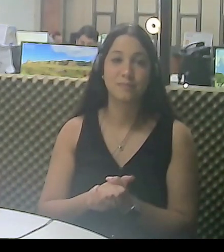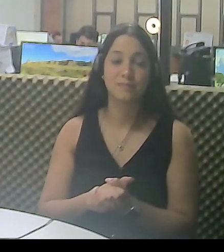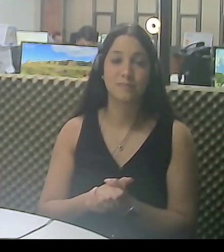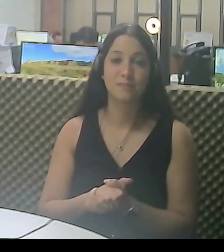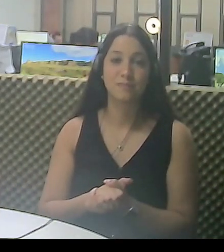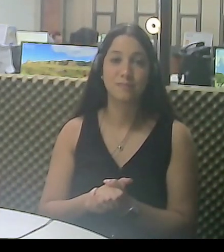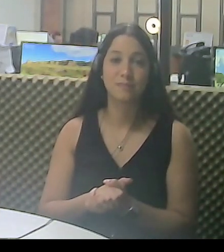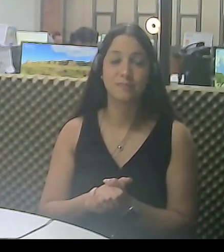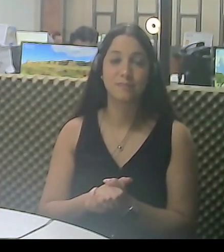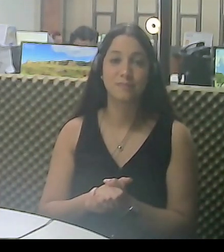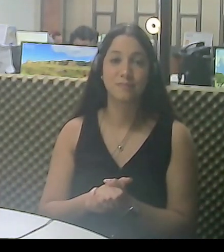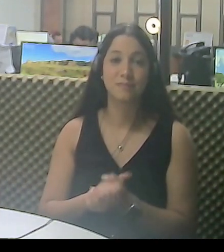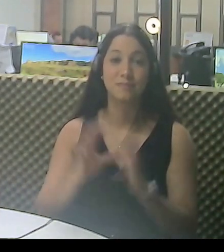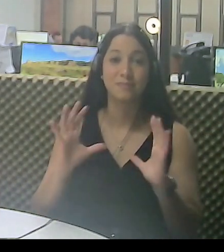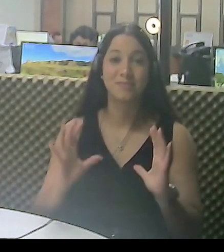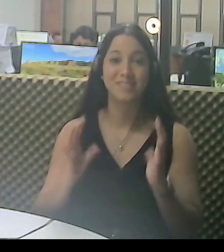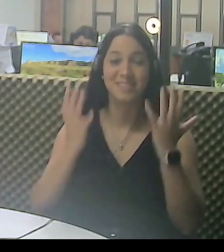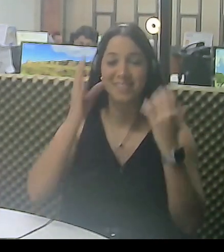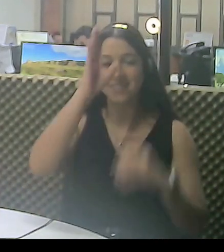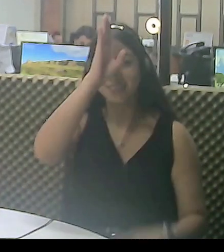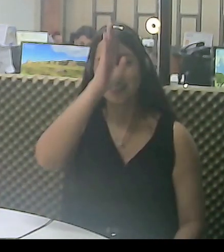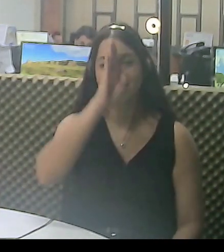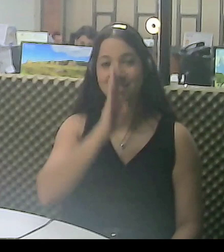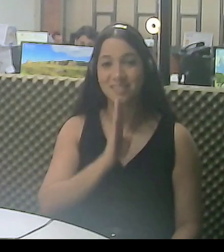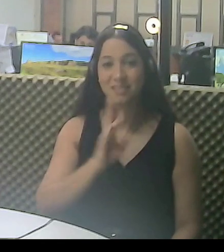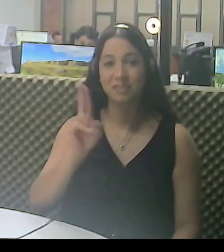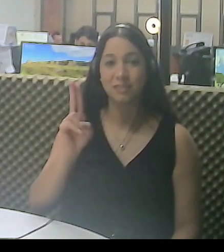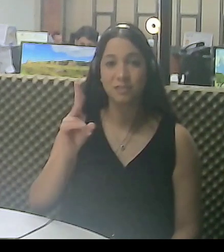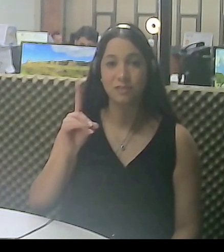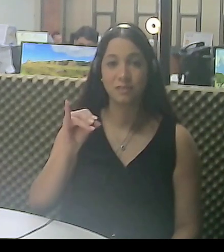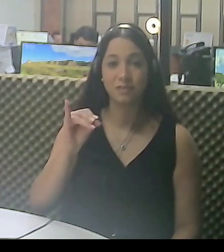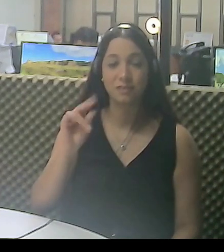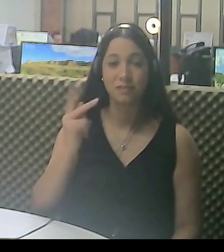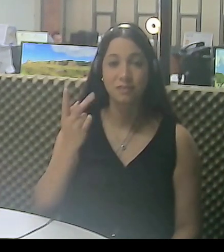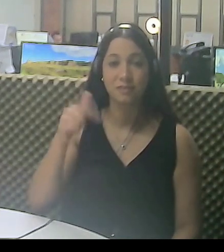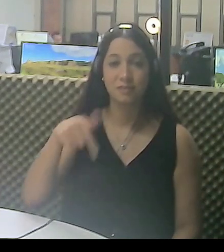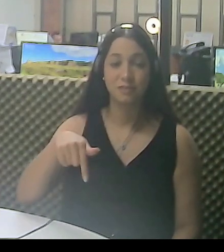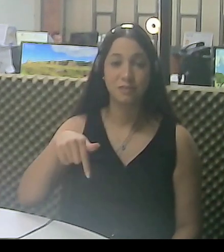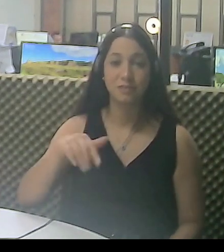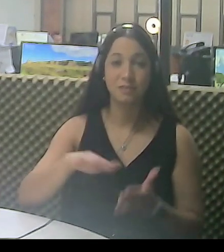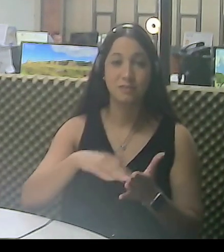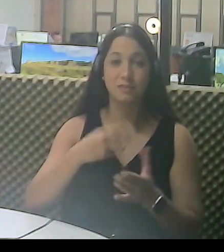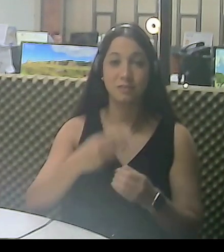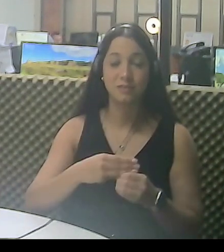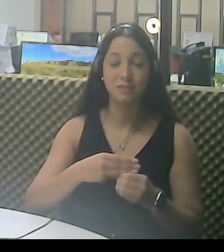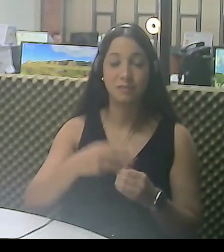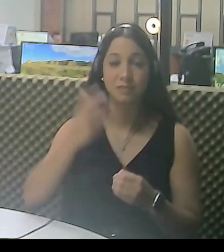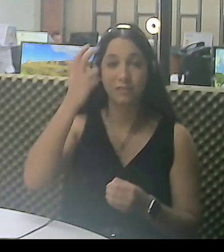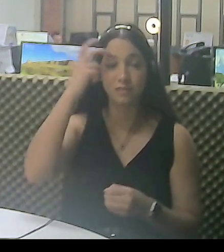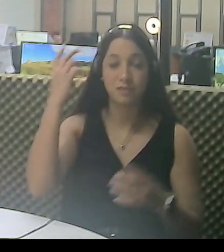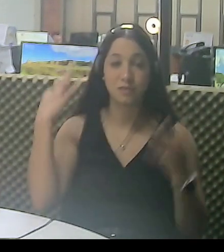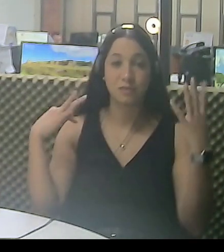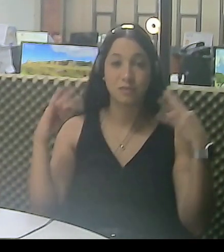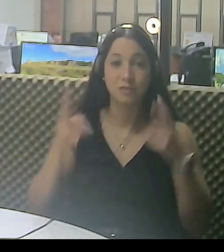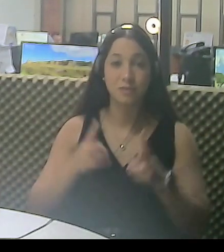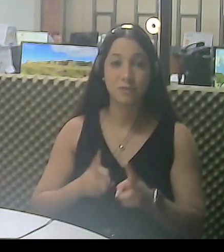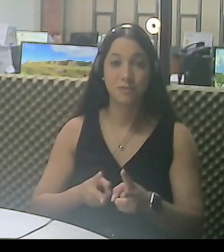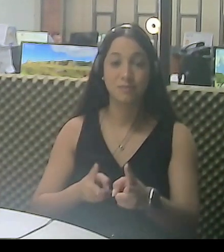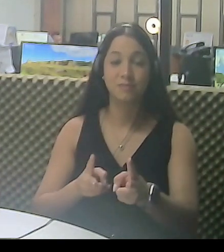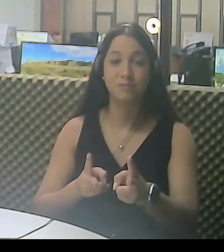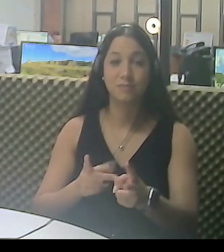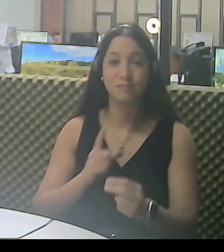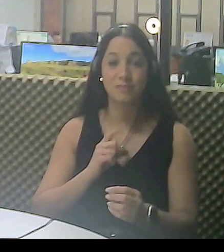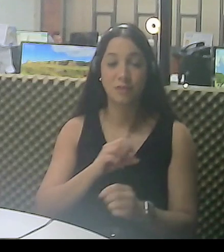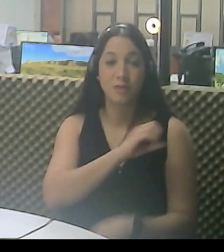notícias. A rodada de eventos gratuitos do UDHQ, promovida pela Secretaria Municipal de Cultura e Turismo, continua hoje,